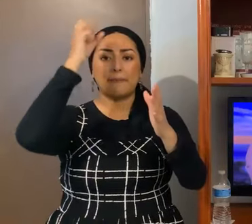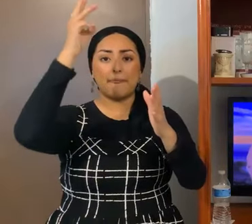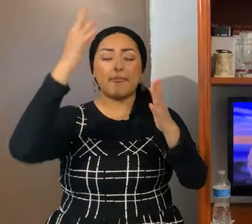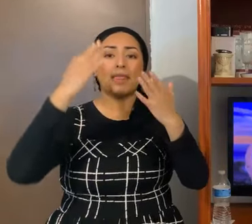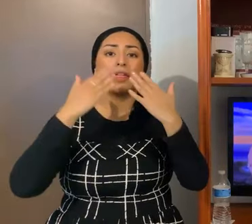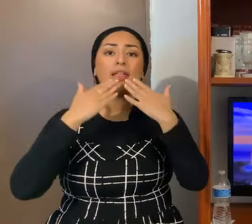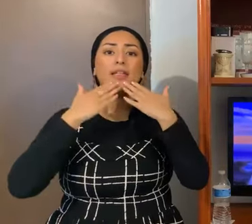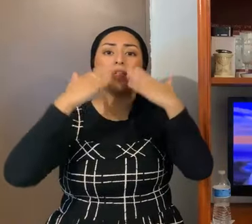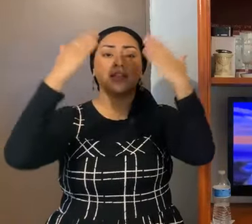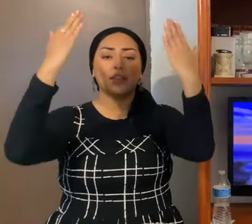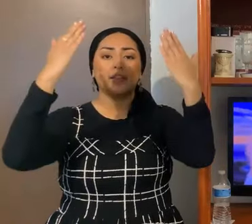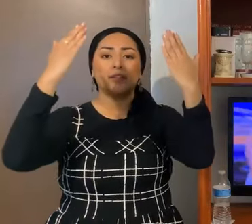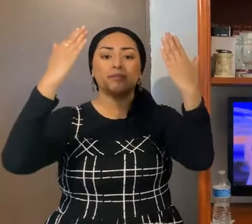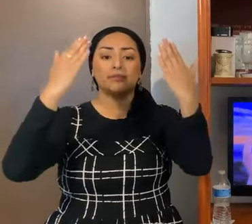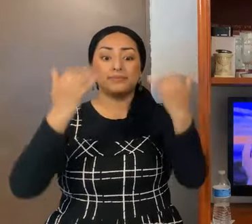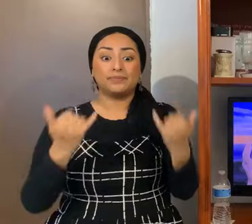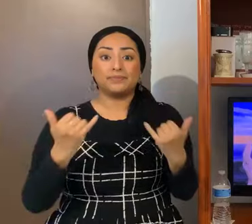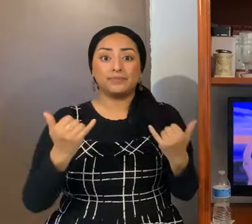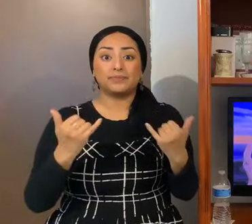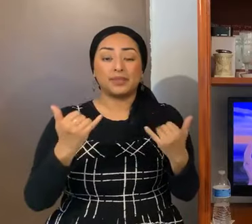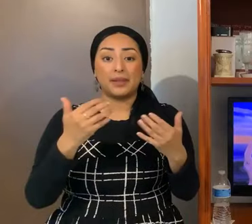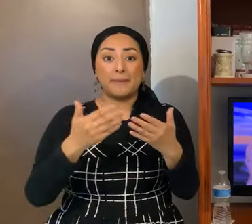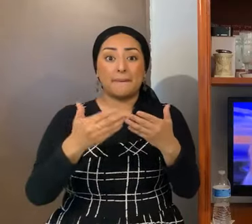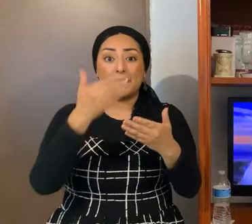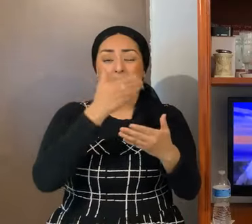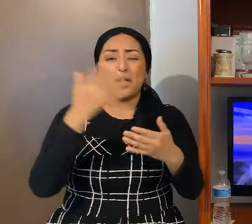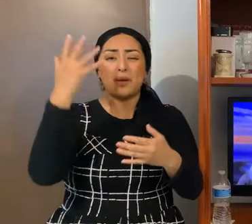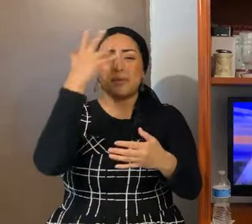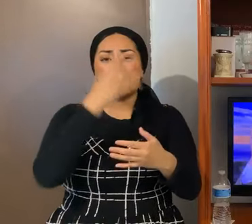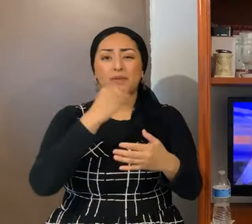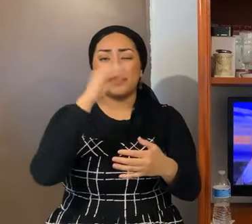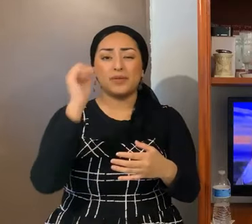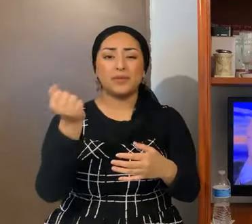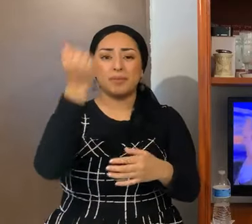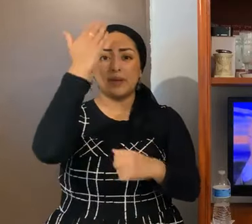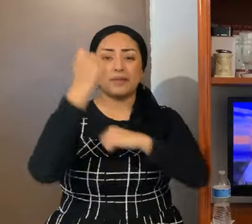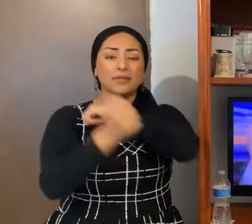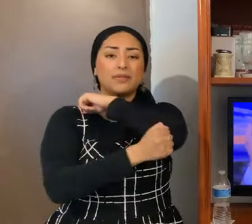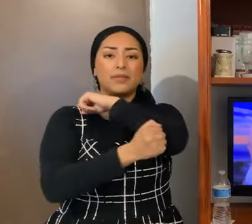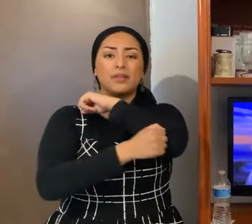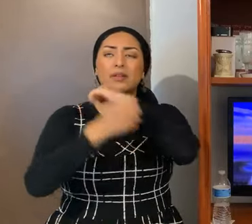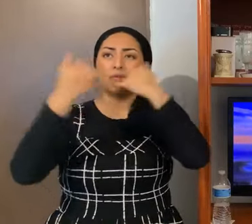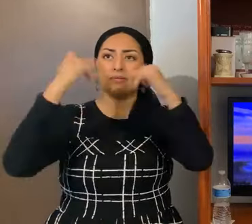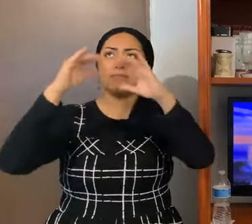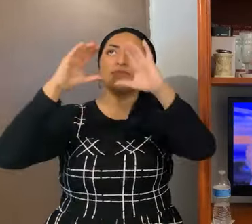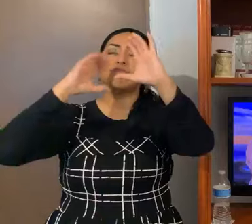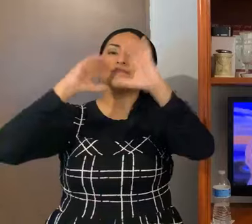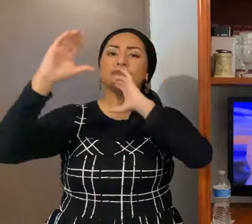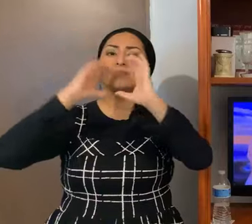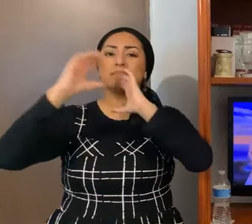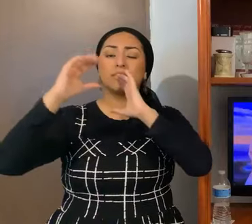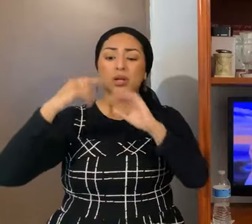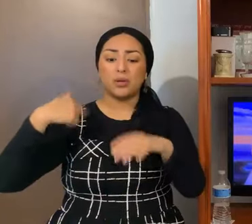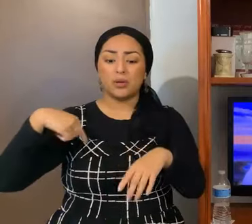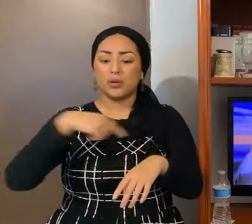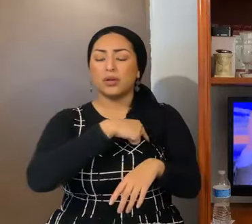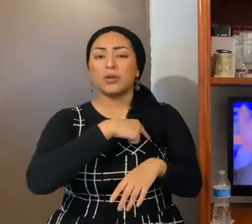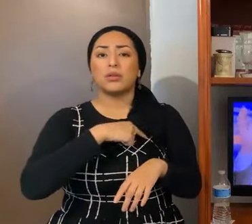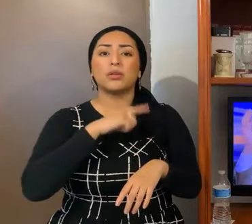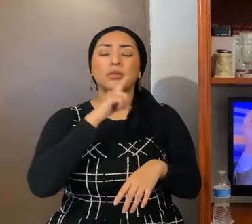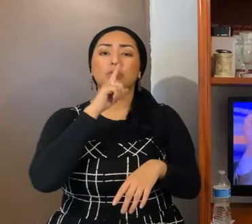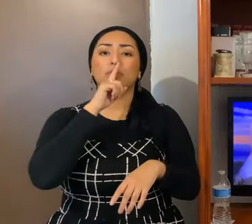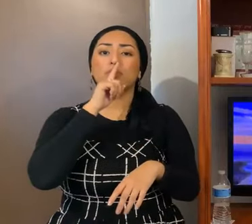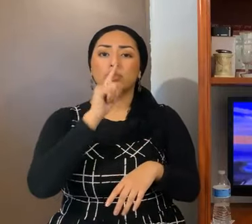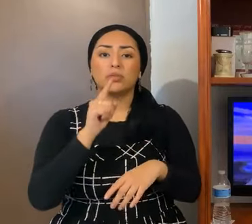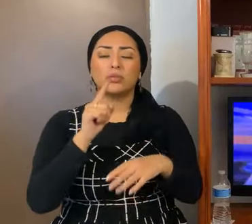porque hasta en el último instante, antes del precioso Shabbat de Pesach, nos sigues hablando, nos sigues ministrando para que de veras estemos